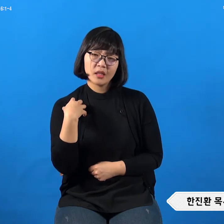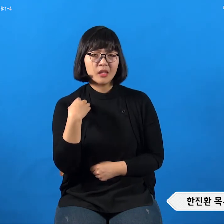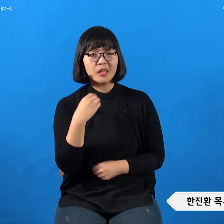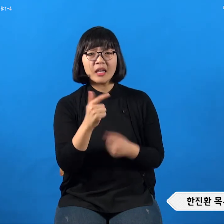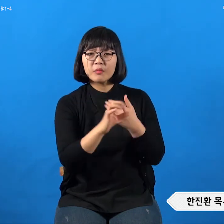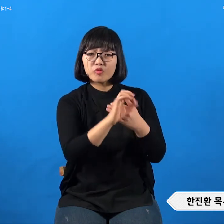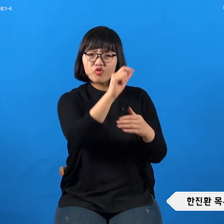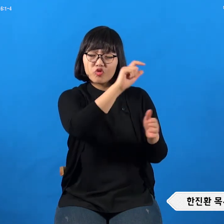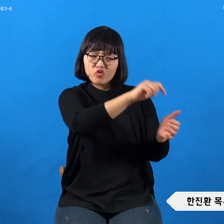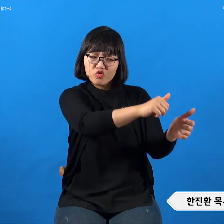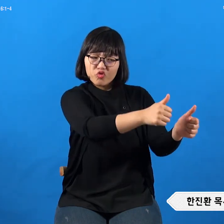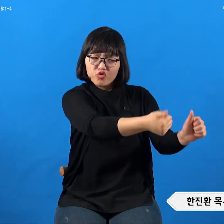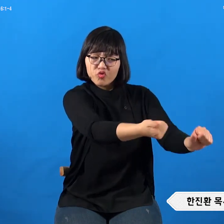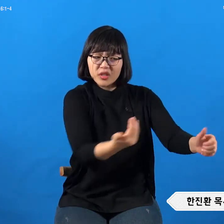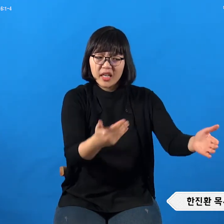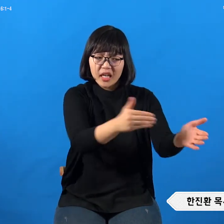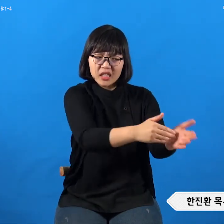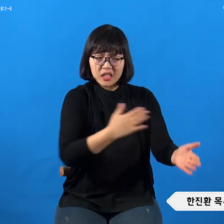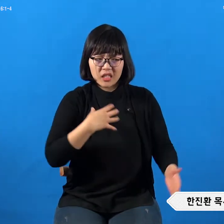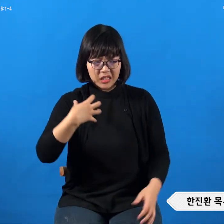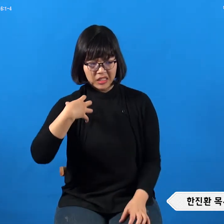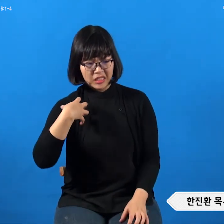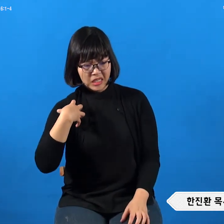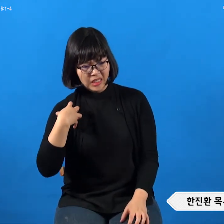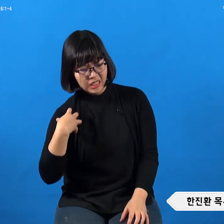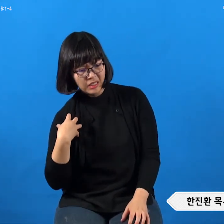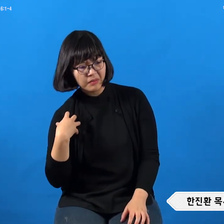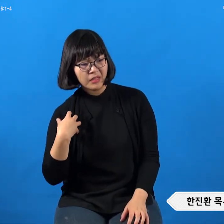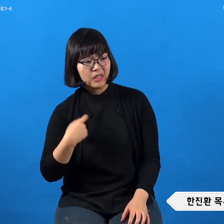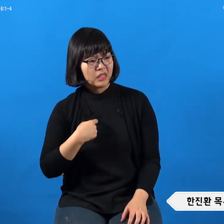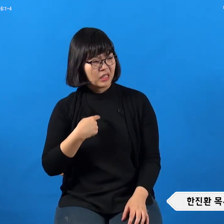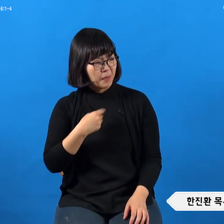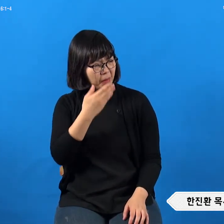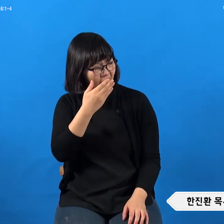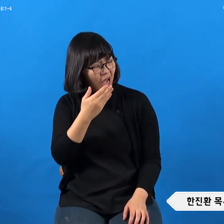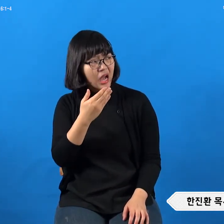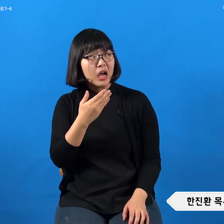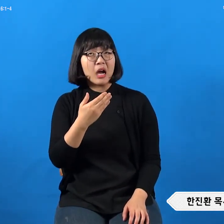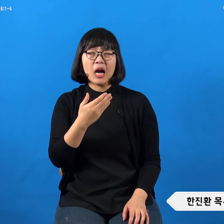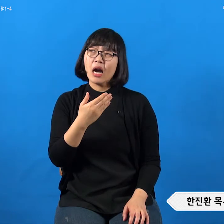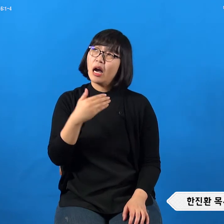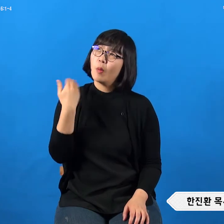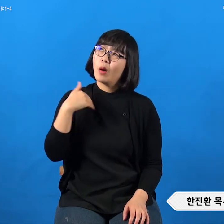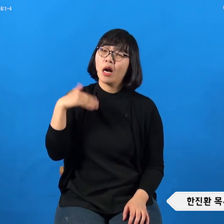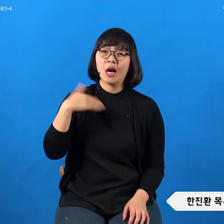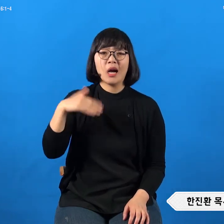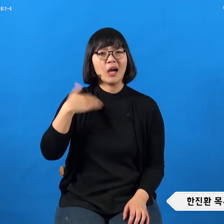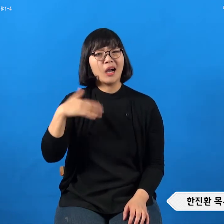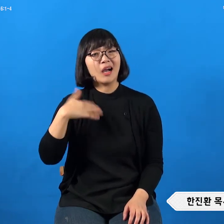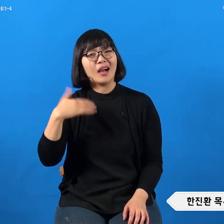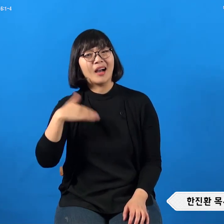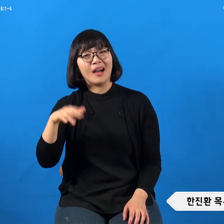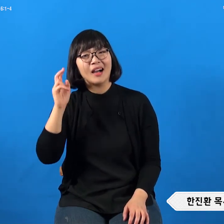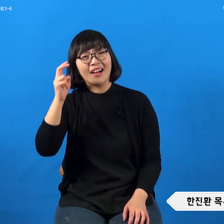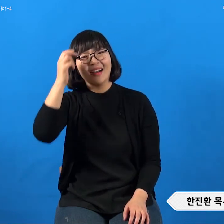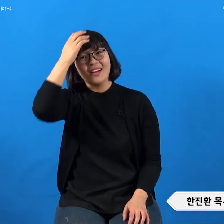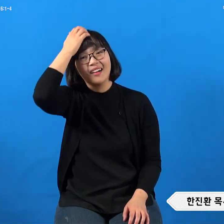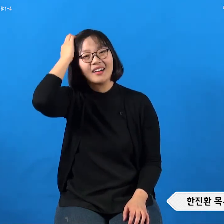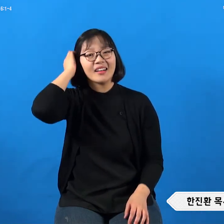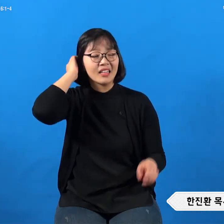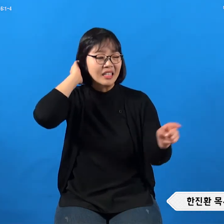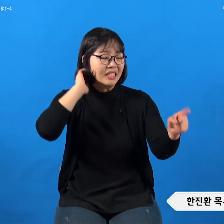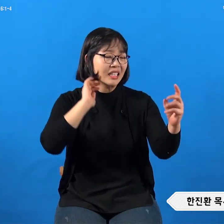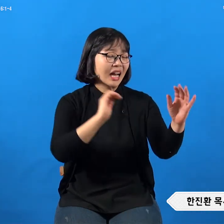사람들 죽을 때까지 내가 책임져야 되지 않을까? 그건 난 어떻게 할 수 있을까? 이 한 가정